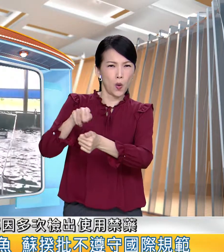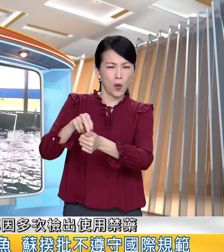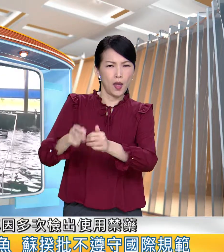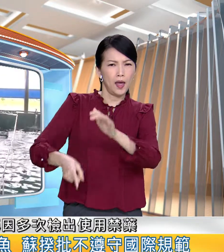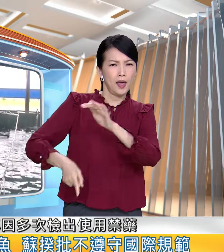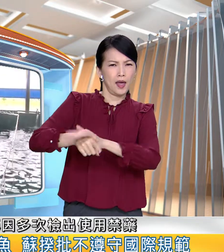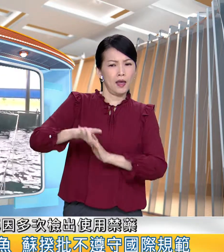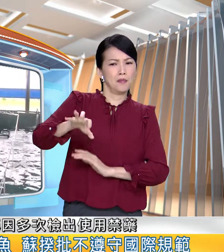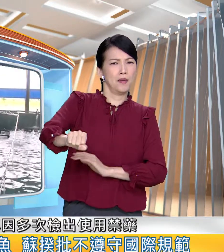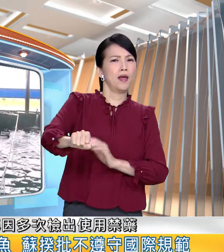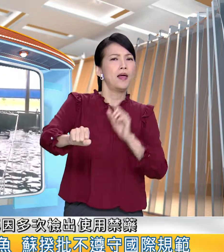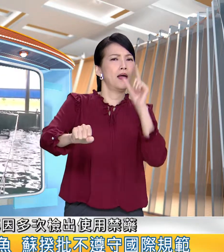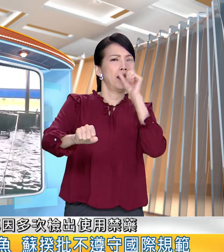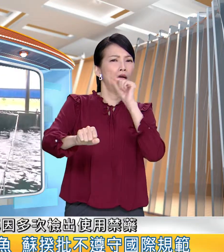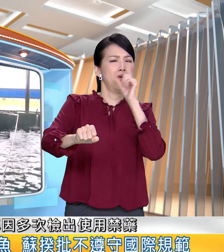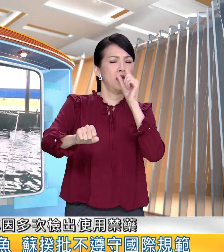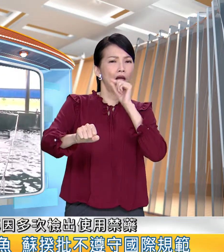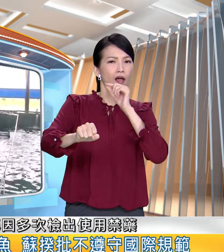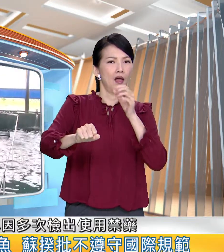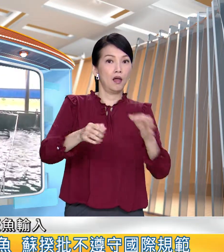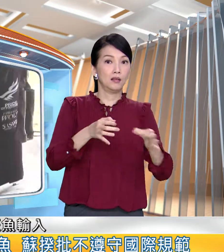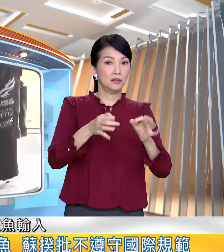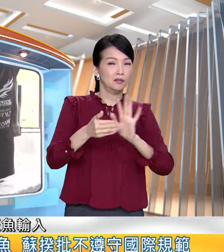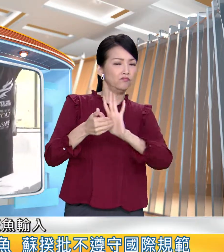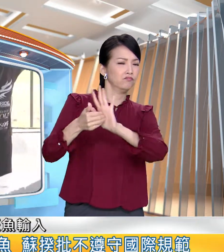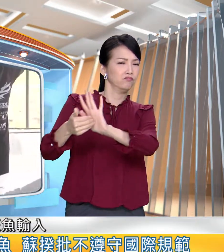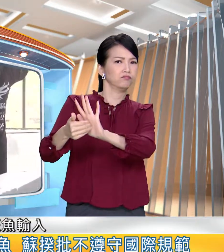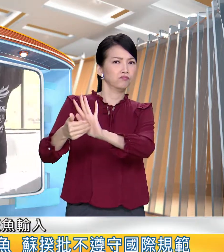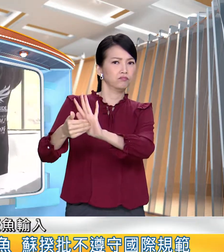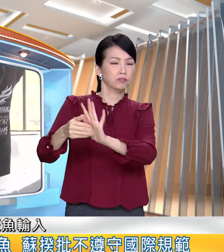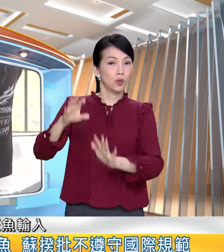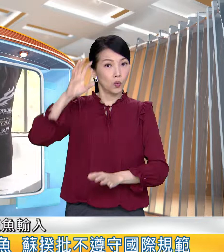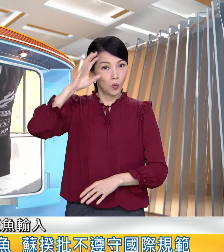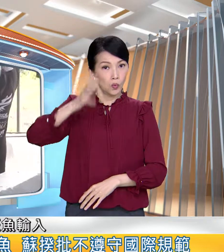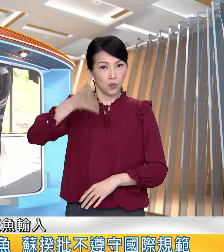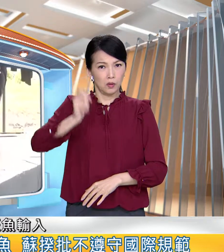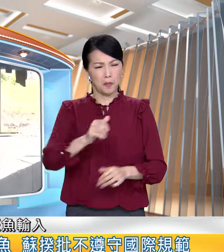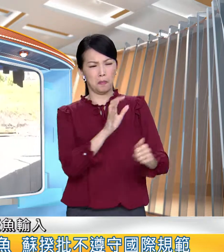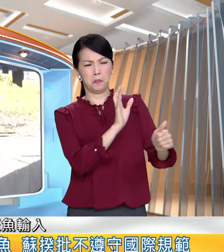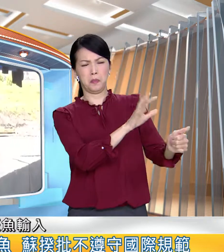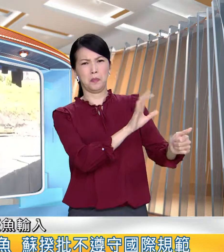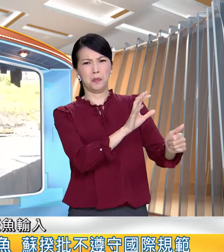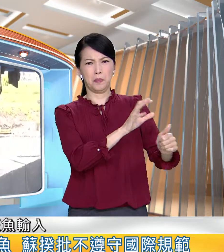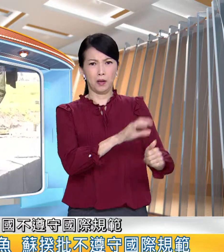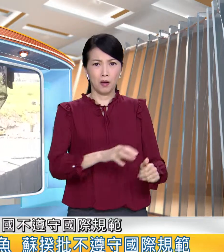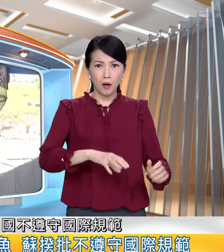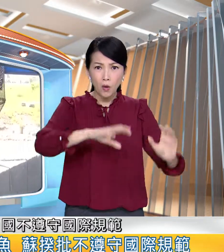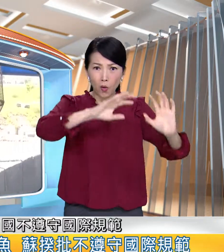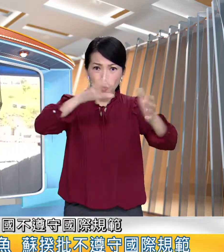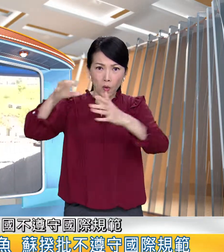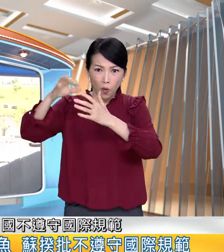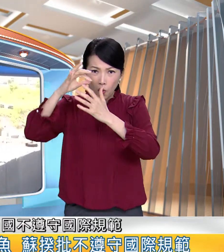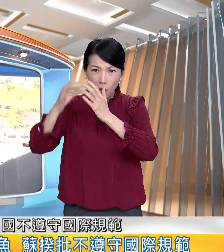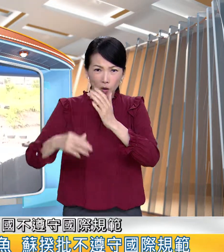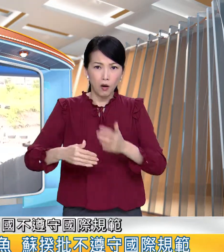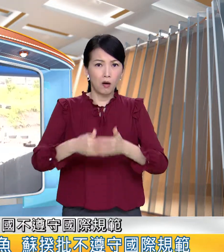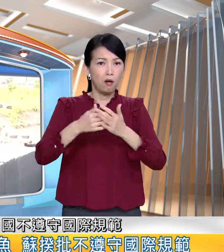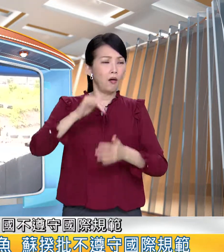出使用禁药，暂停台湾石斑鱼输入，苏贞昌批评中国不遵守